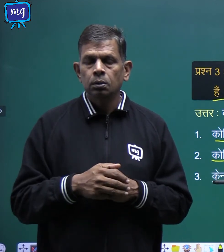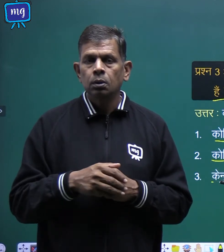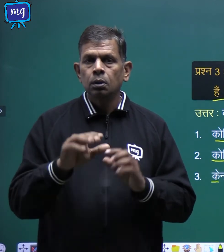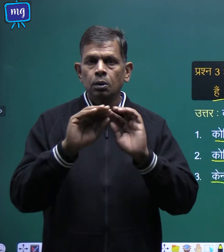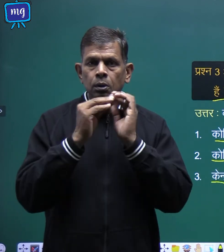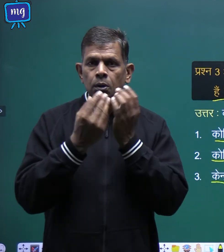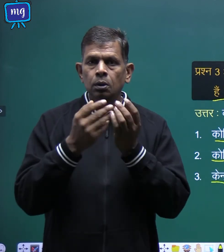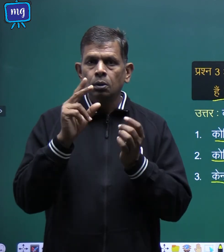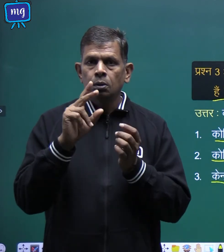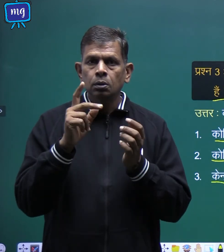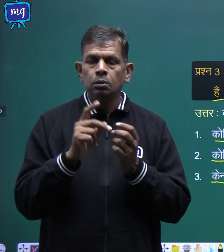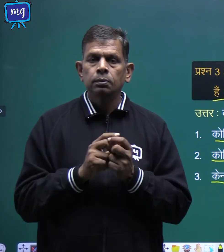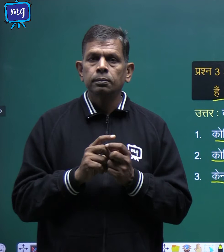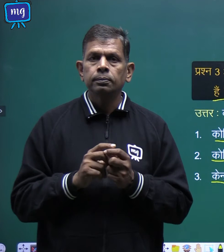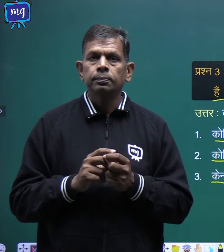केंद्रक।